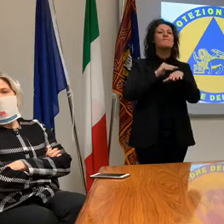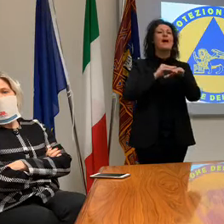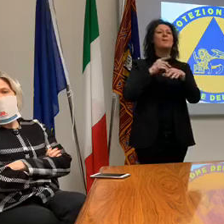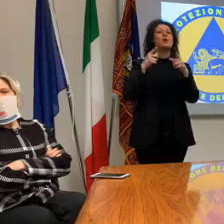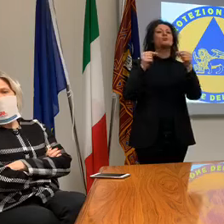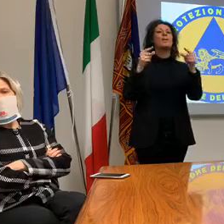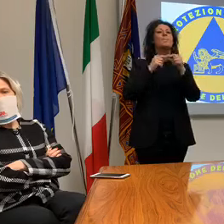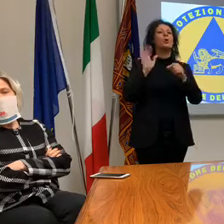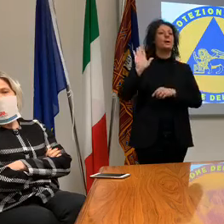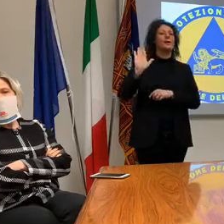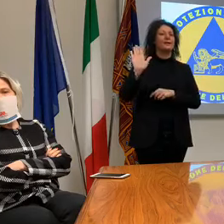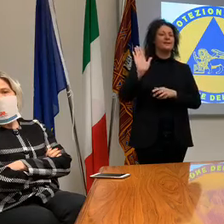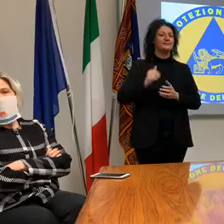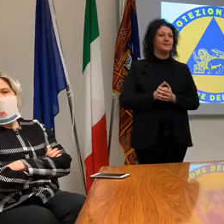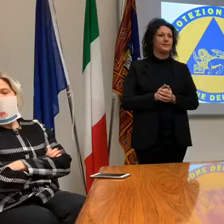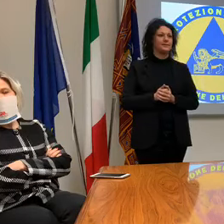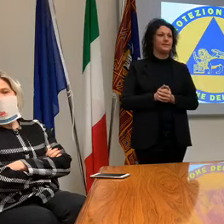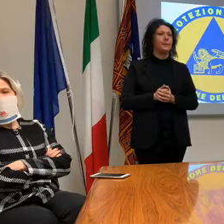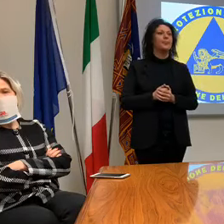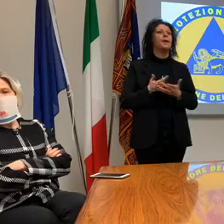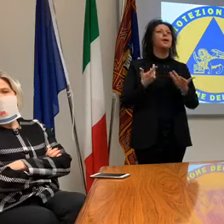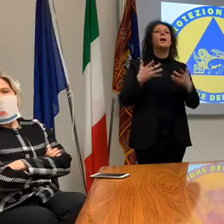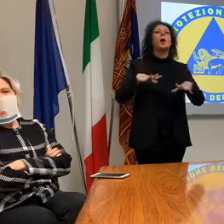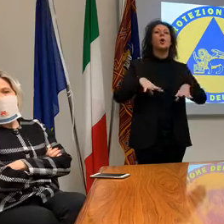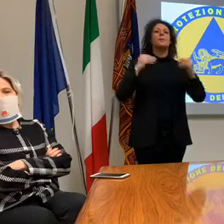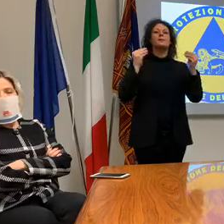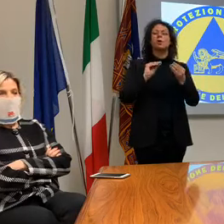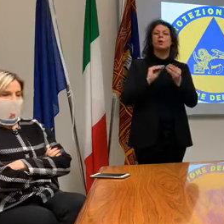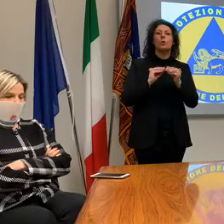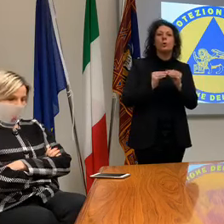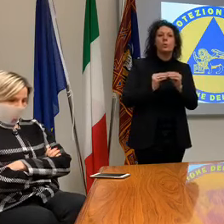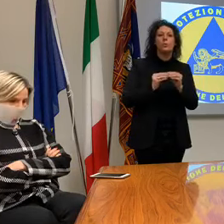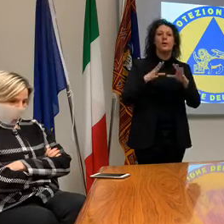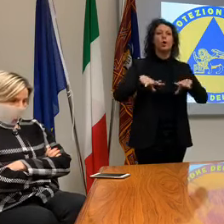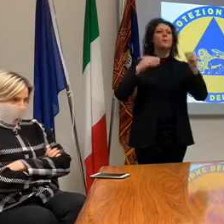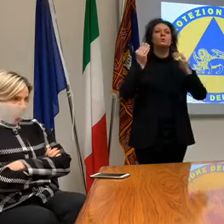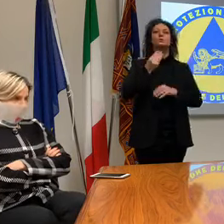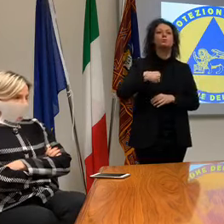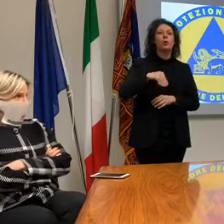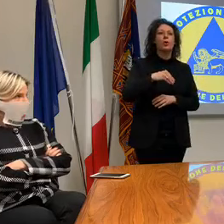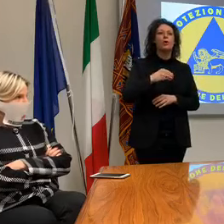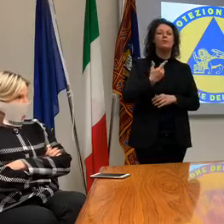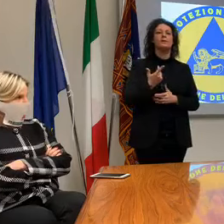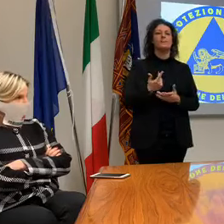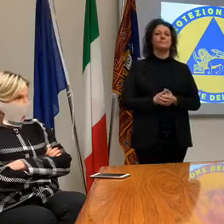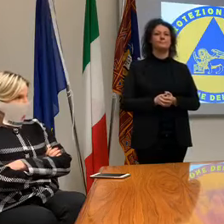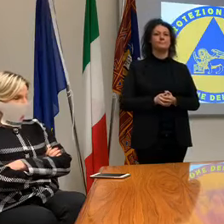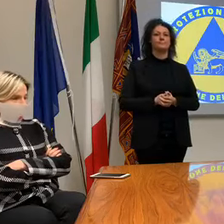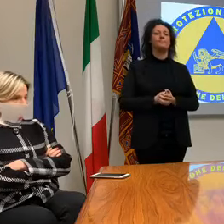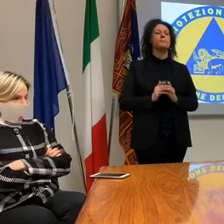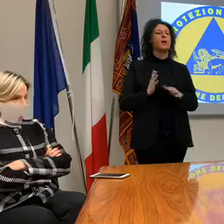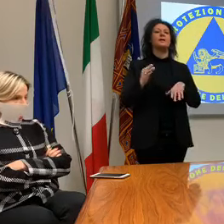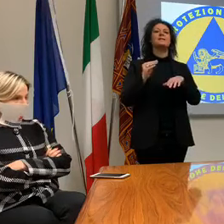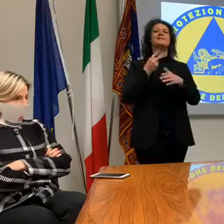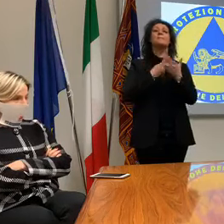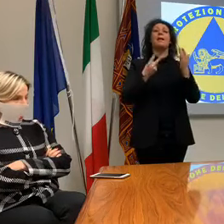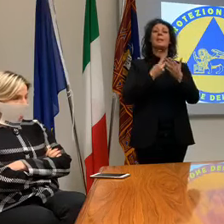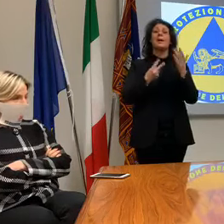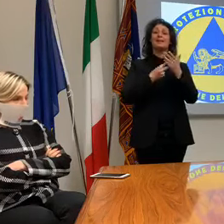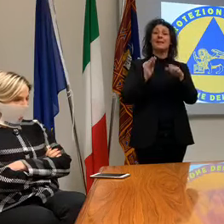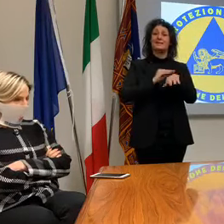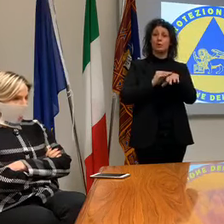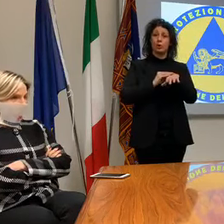questi kit e da dove si comincerà con questi kit rapidi? Allora, la prima, ancora no, perché